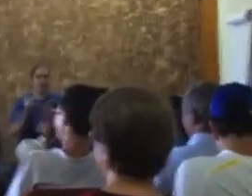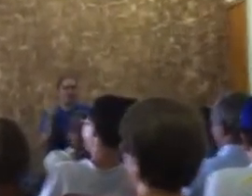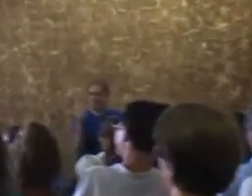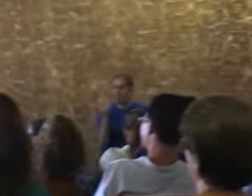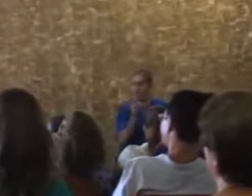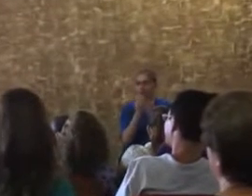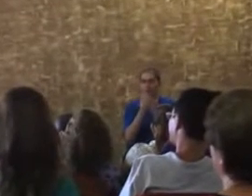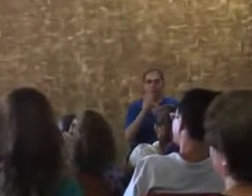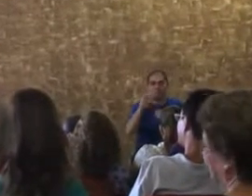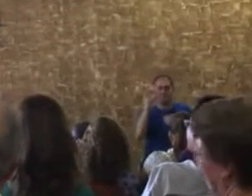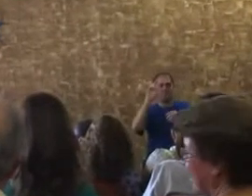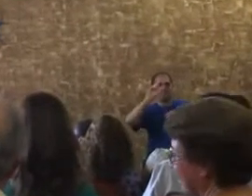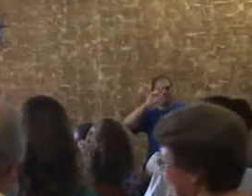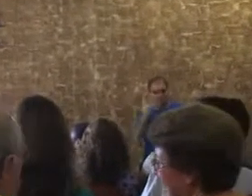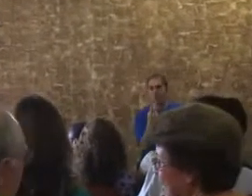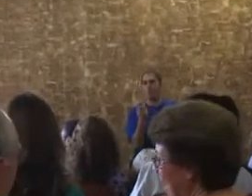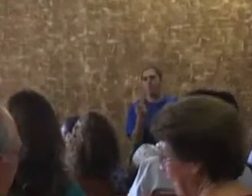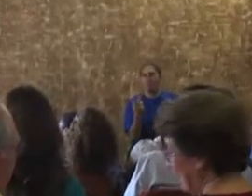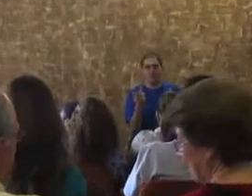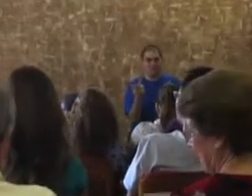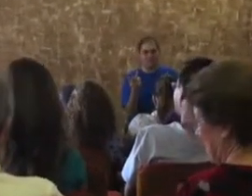Então eu entendi o sermão de ontem.